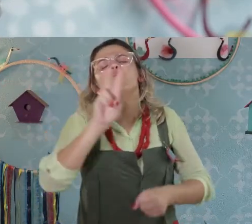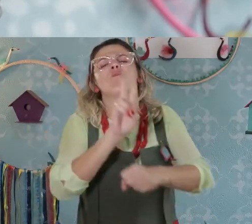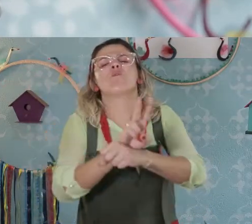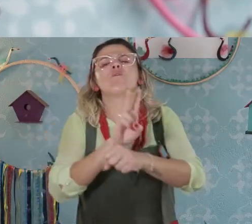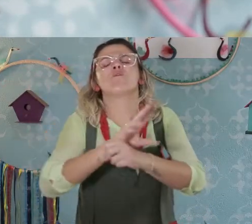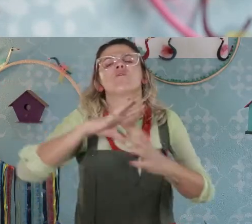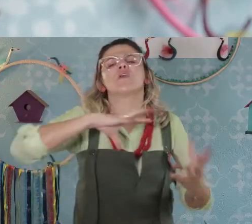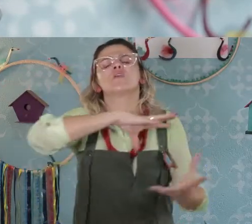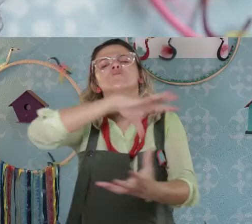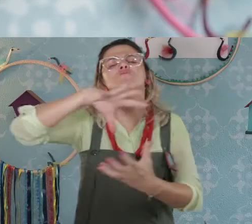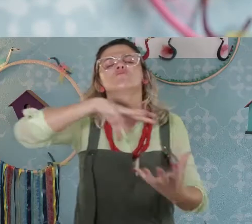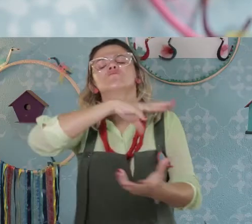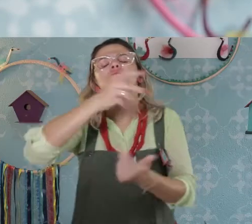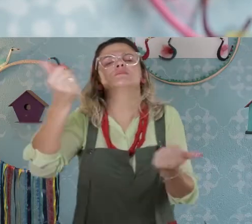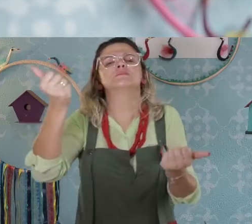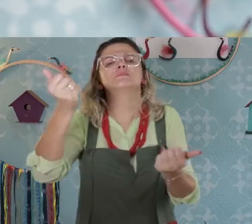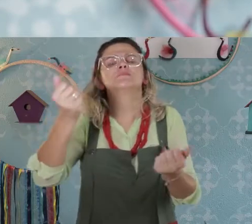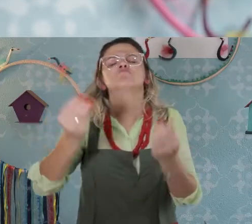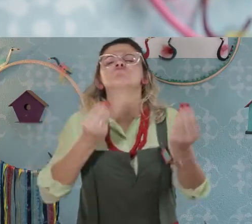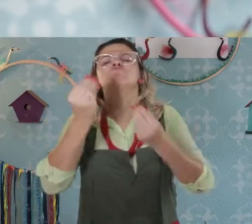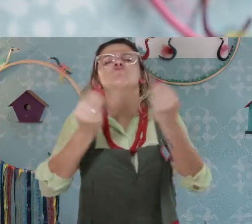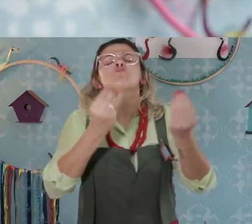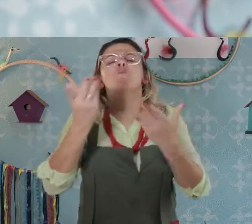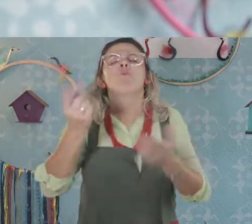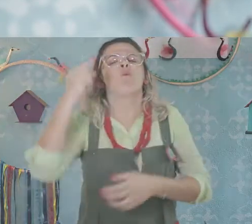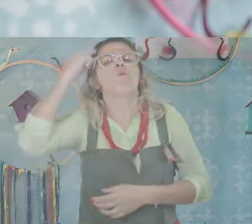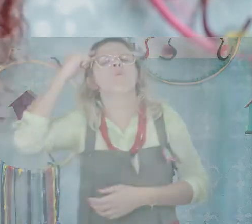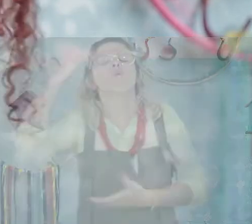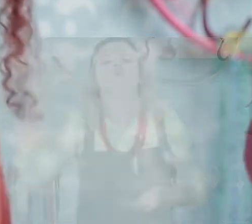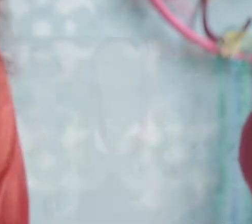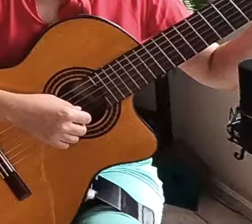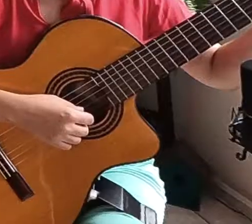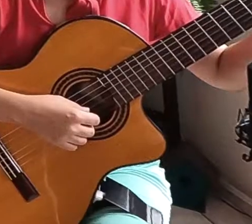gente vive? Conta pra gente, vem!